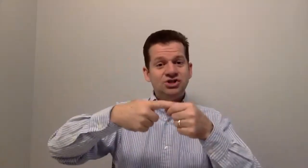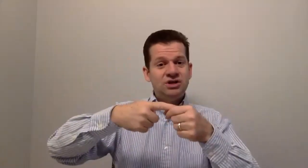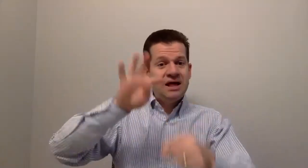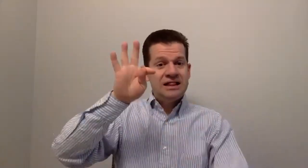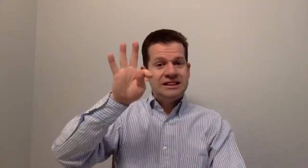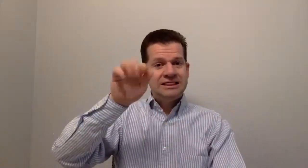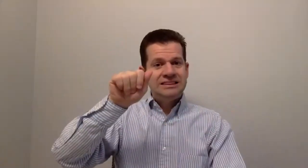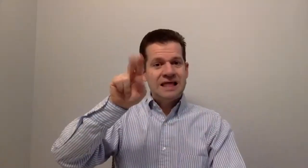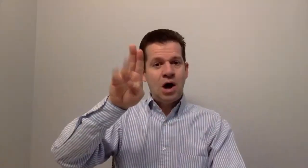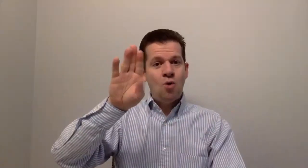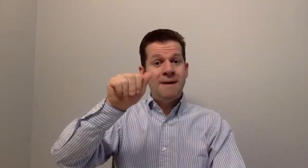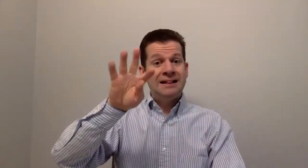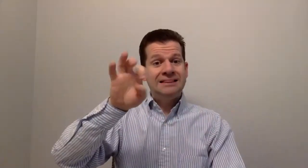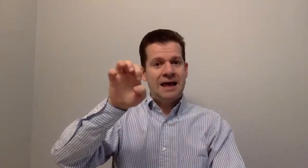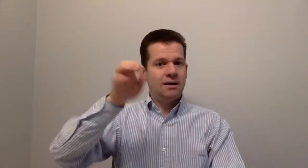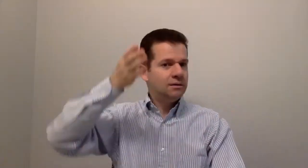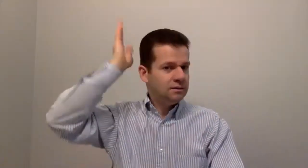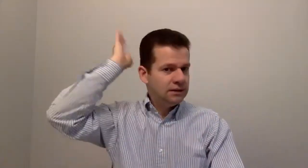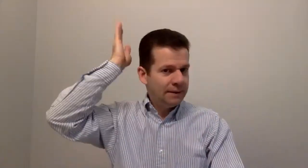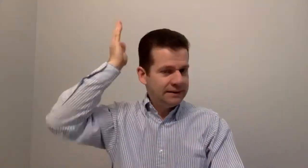cidade Taubaté. Taubaté.